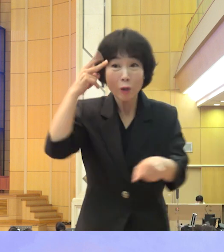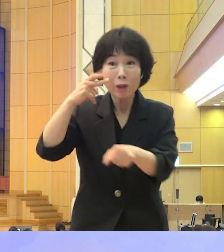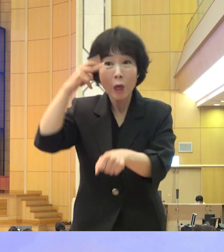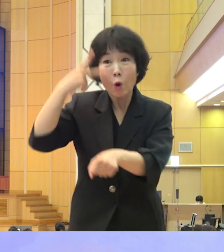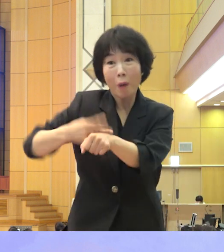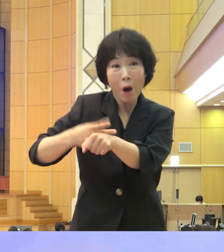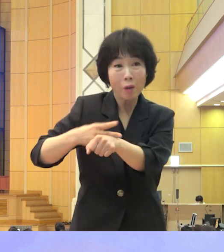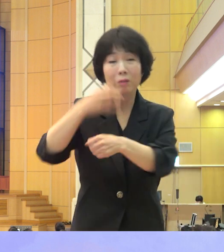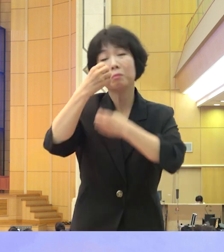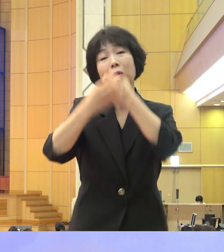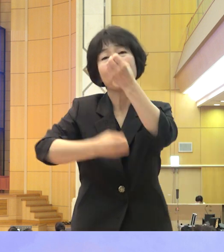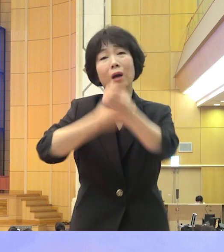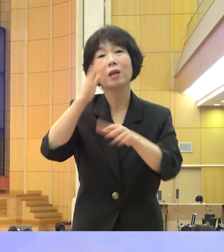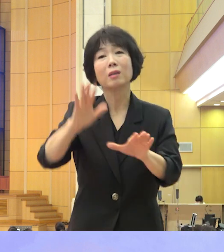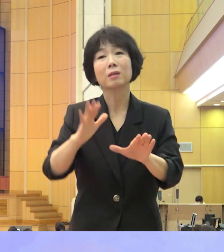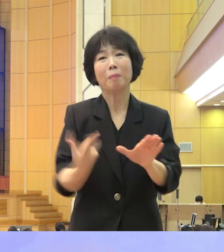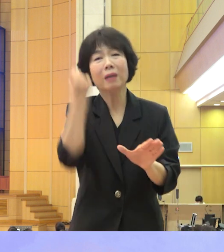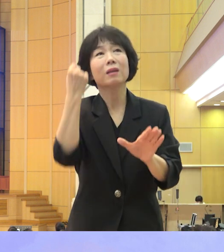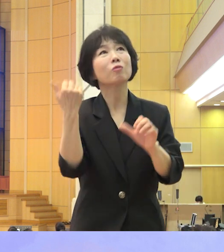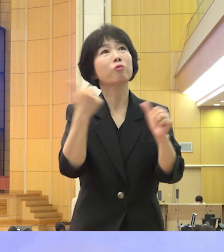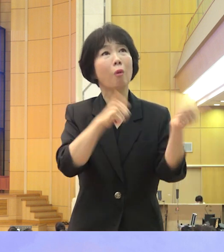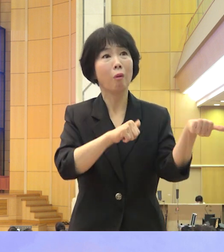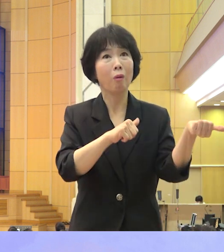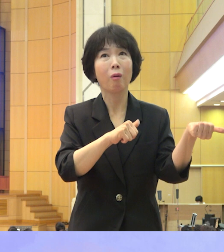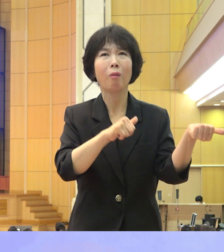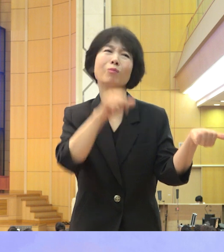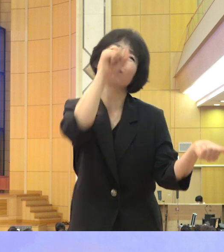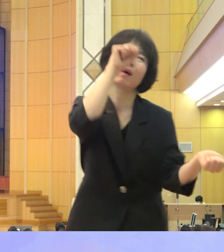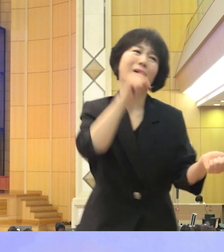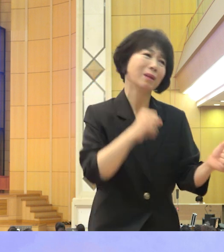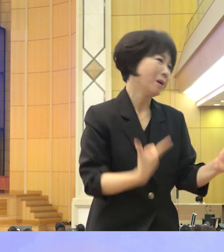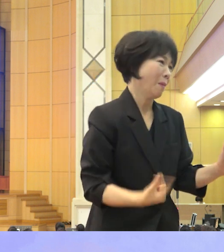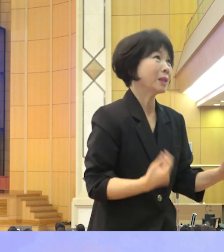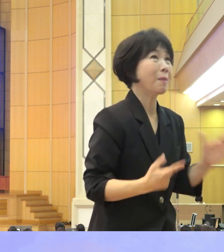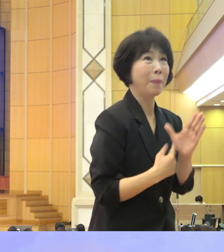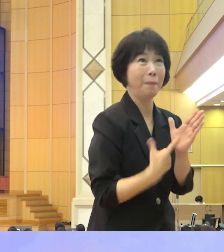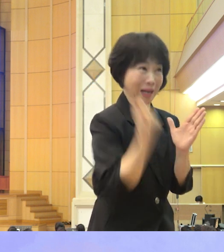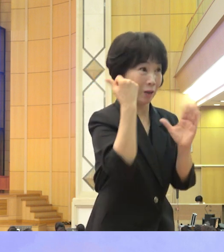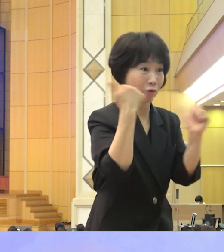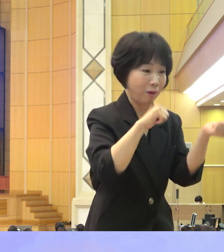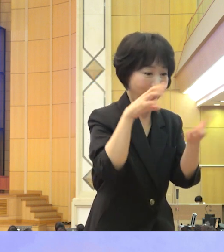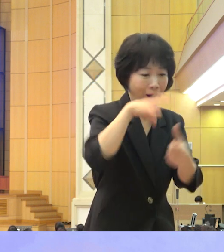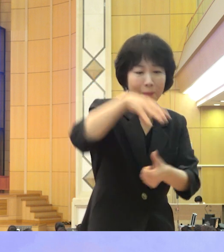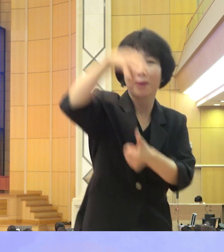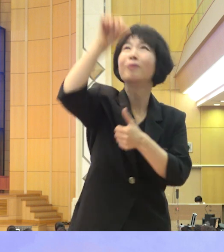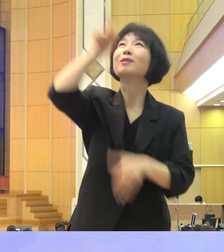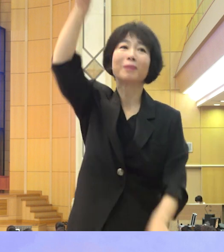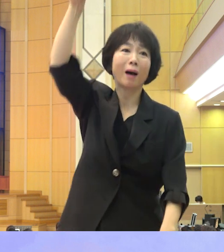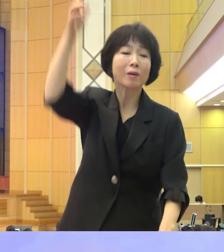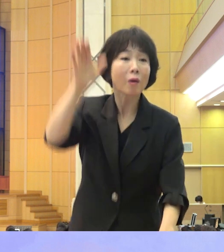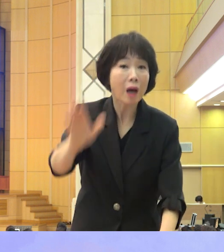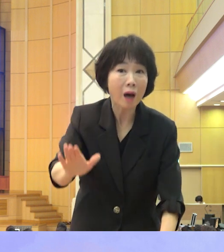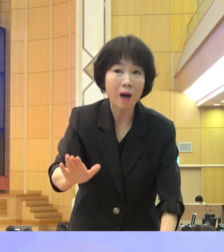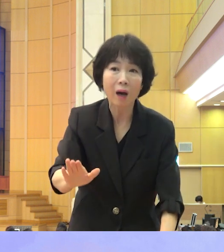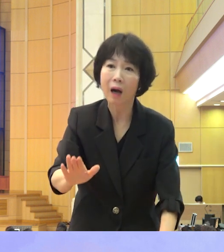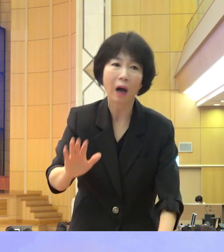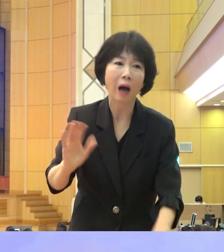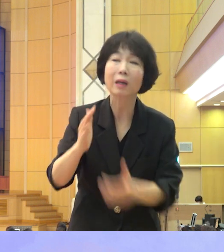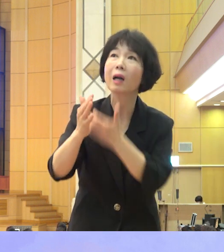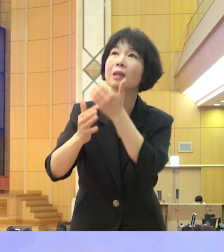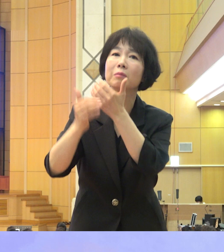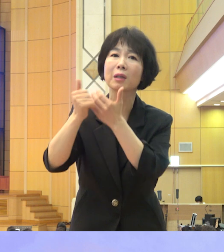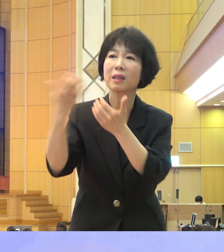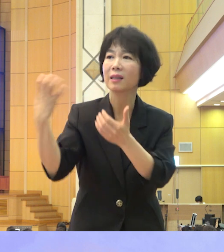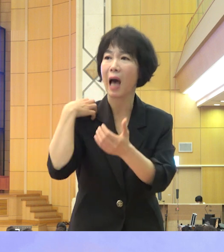오늘이라도 하나님 앞에 간다고 하면 그것이 더 좋다. 하지만 내가 오늘 하루를 살지 열흘을